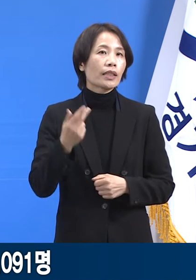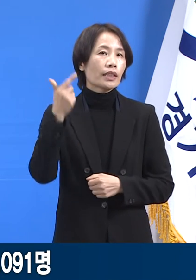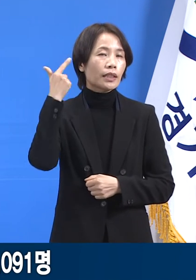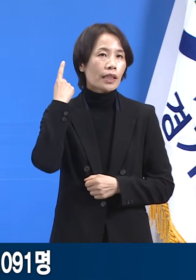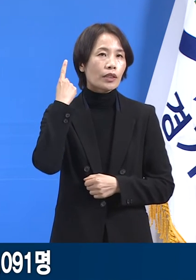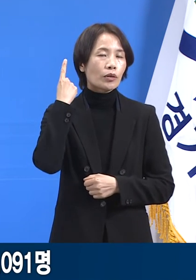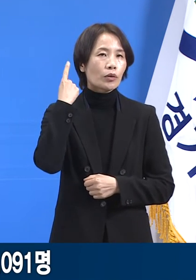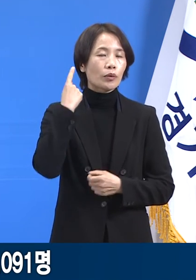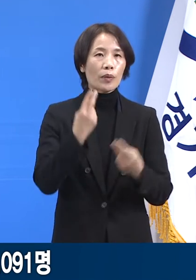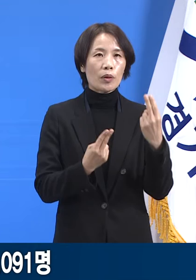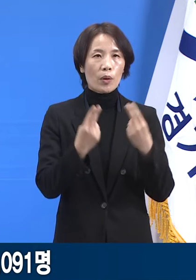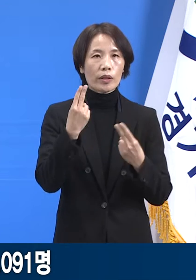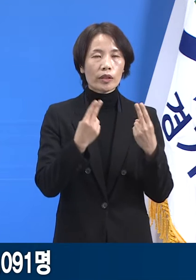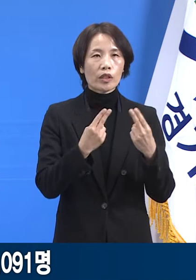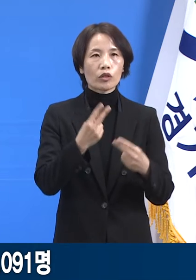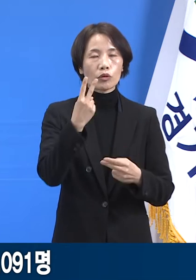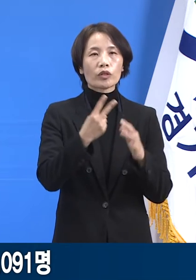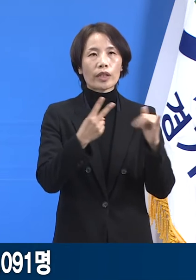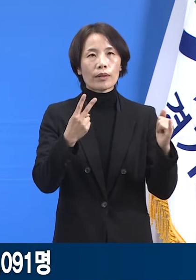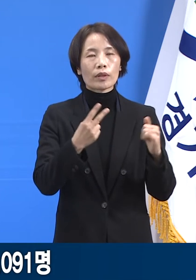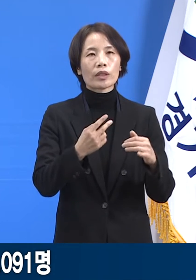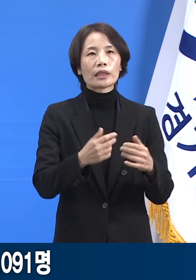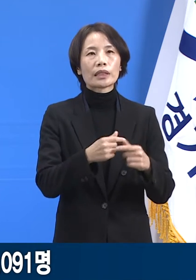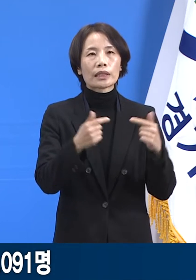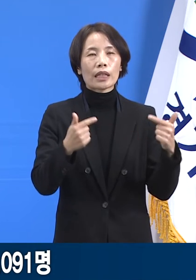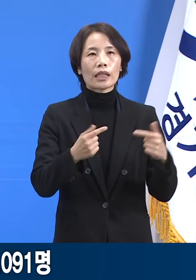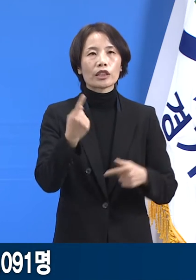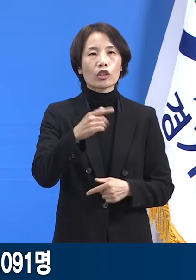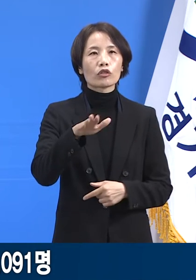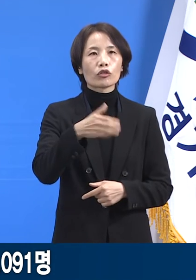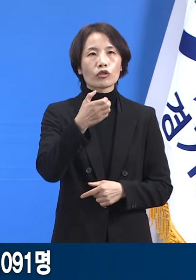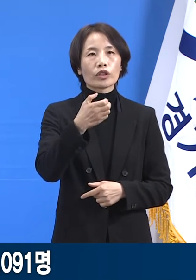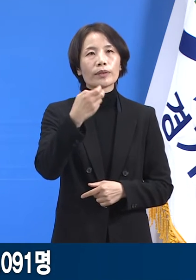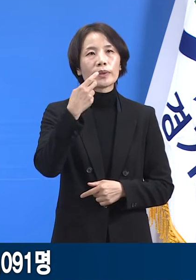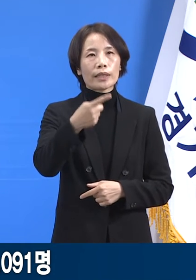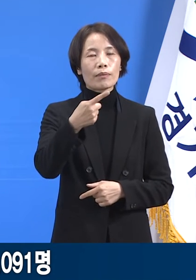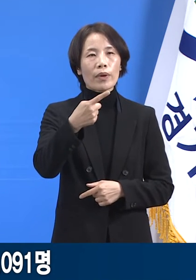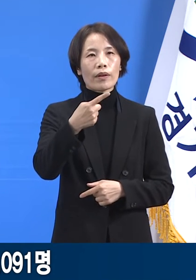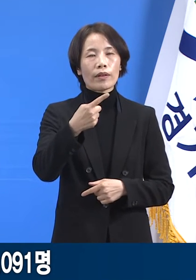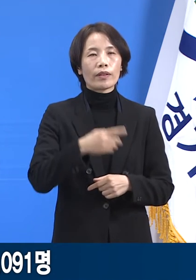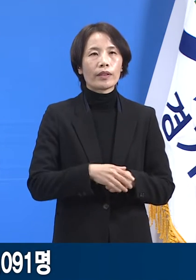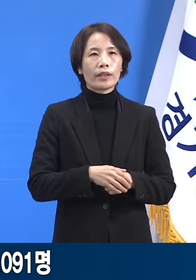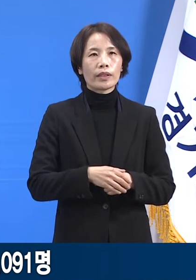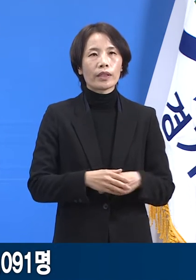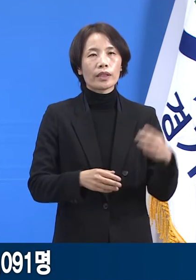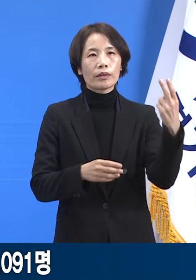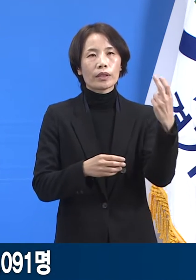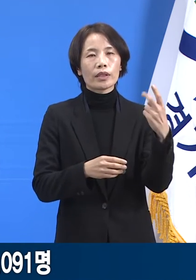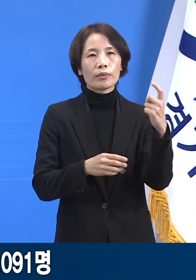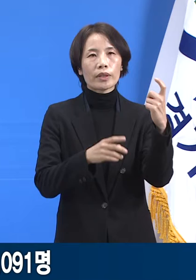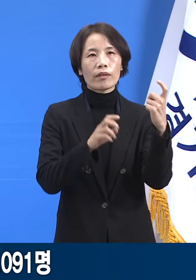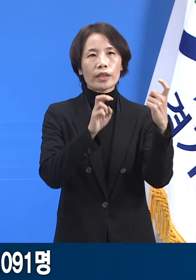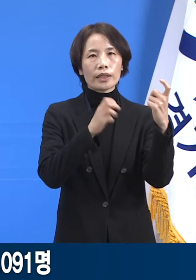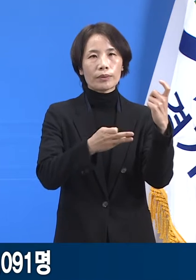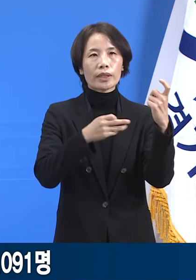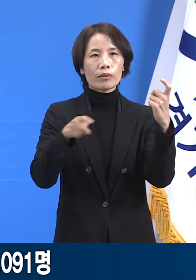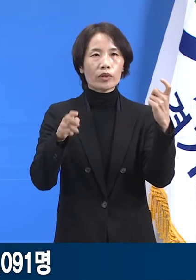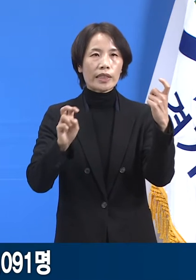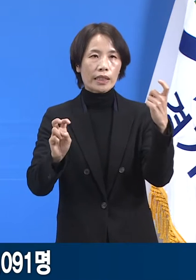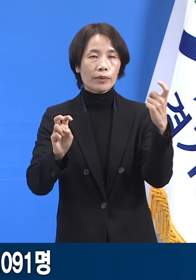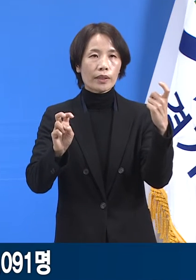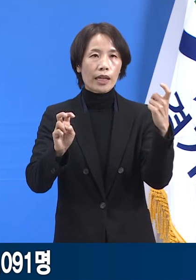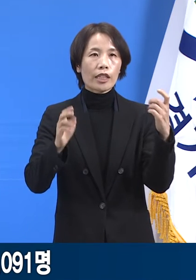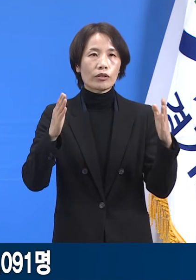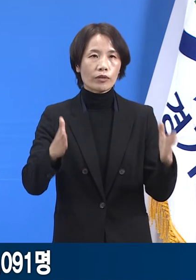대비 9명 증가한 1,091명입니다. 11월 14일부터 11월 20일까지 한